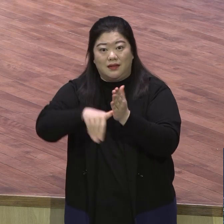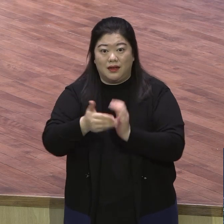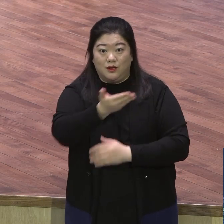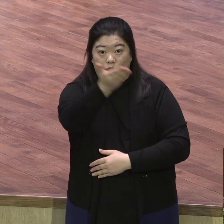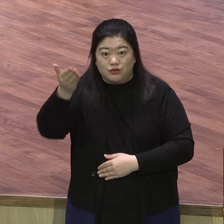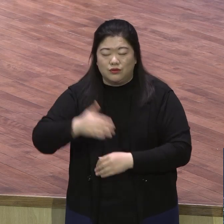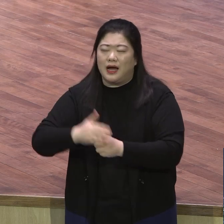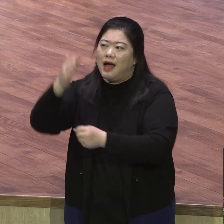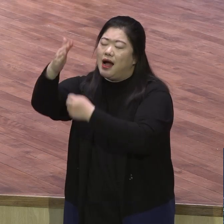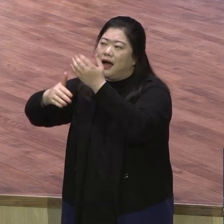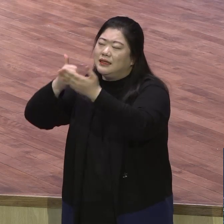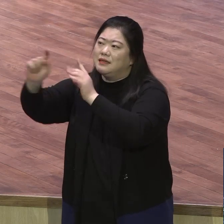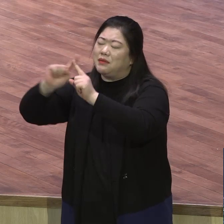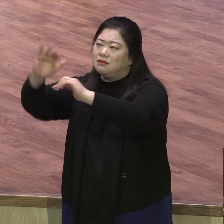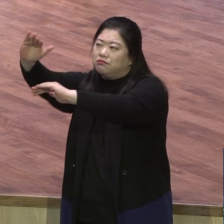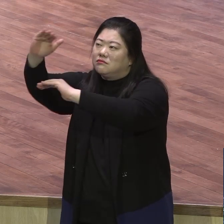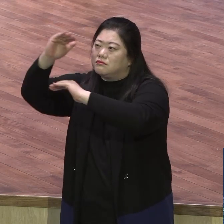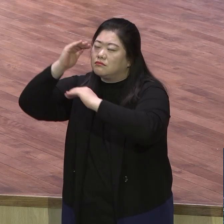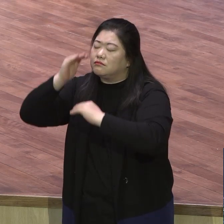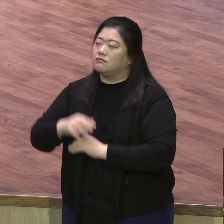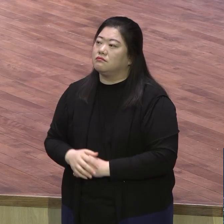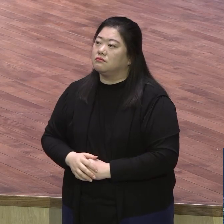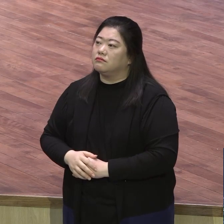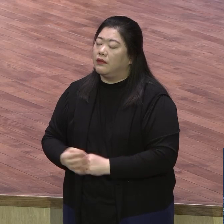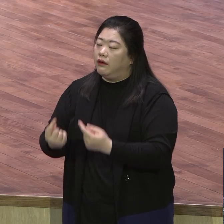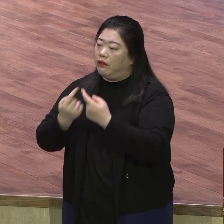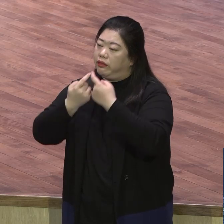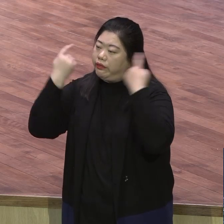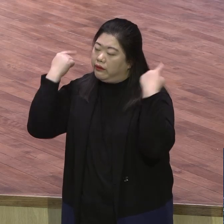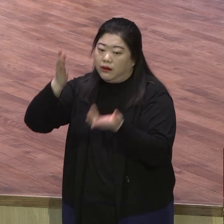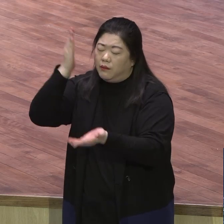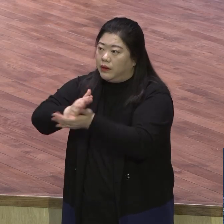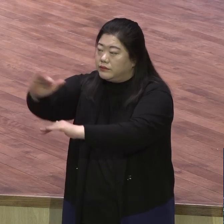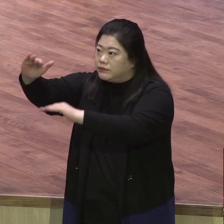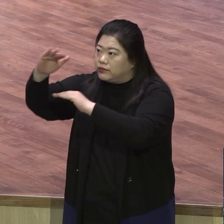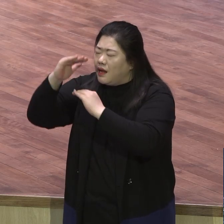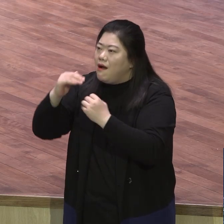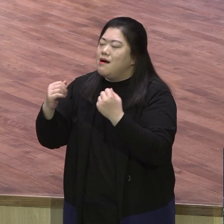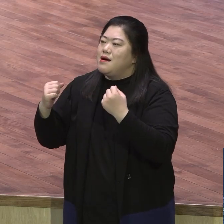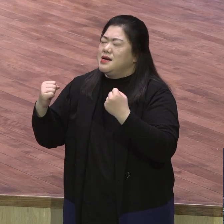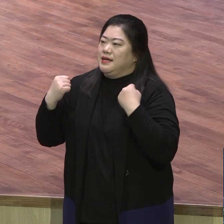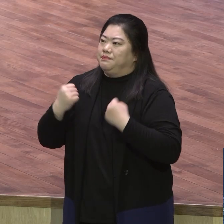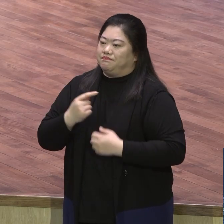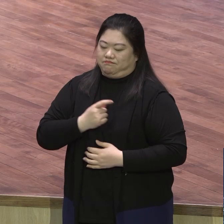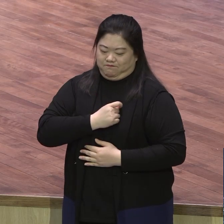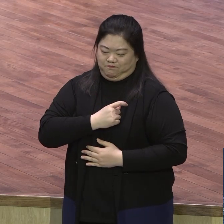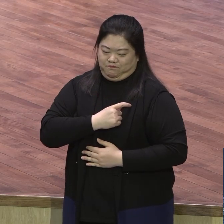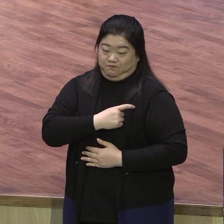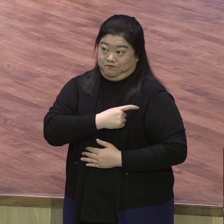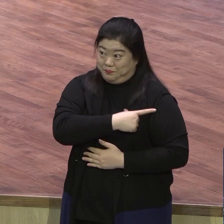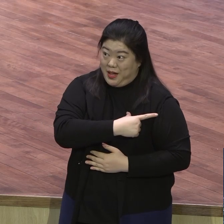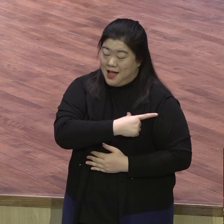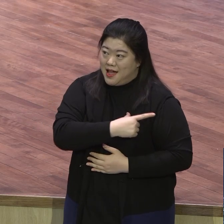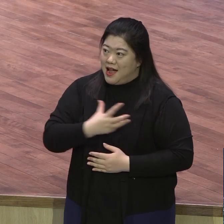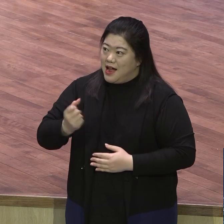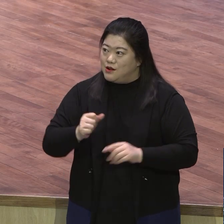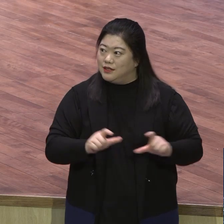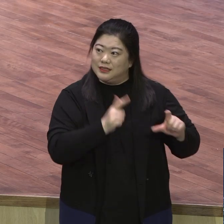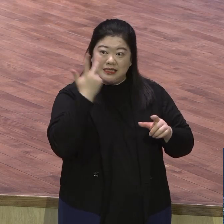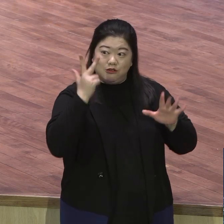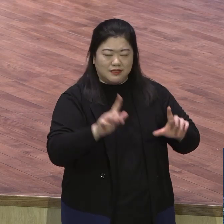하나님으로부터 공급받는 힘으로 세상 사는 거예요. 그래서 목숨 그고 예배